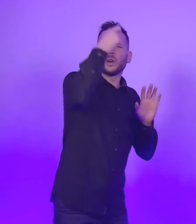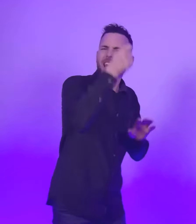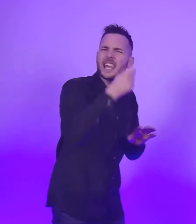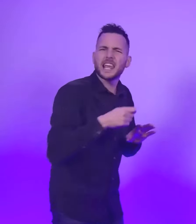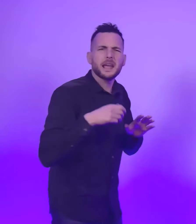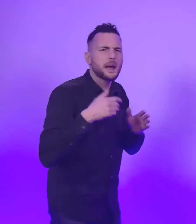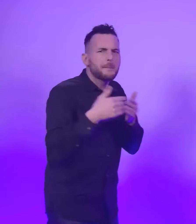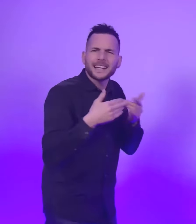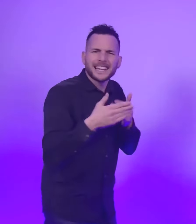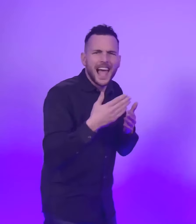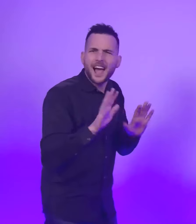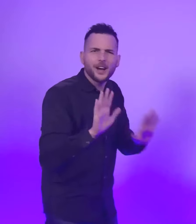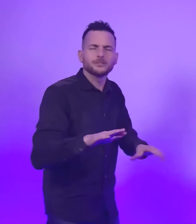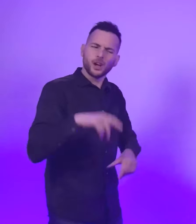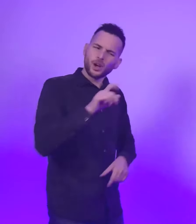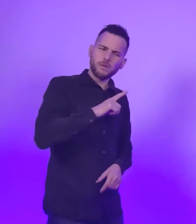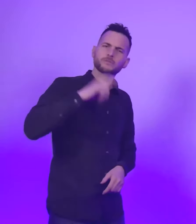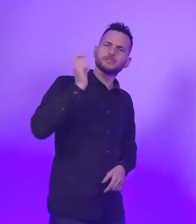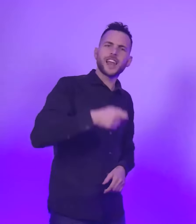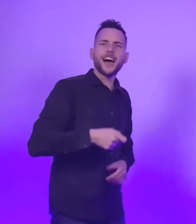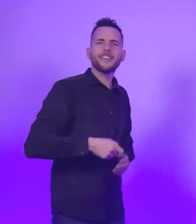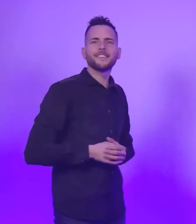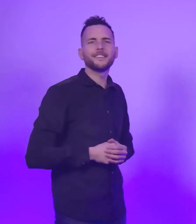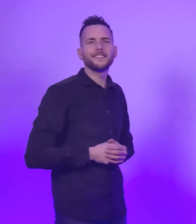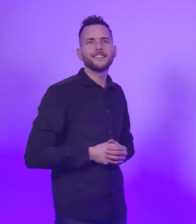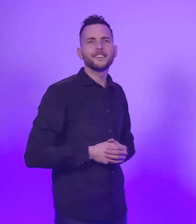gewoon! Oh, oké. Oh. Ja.